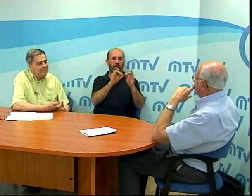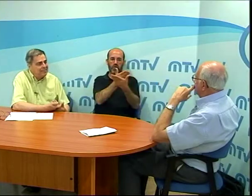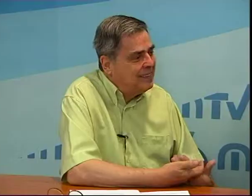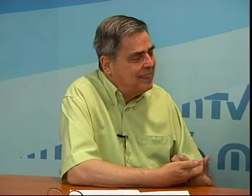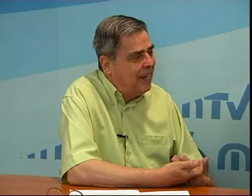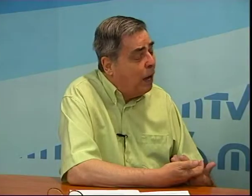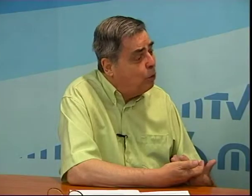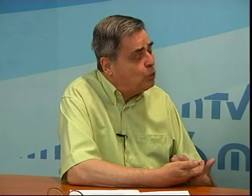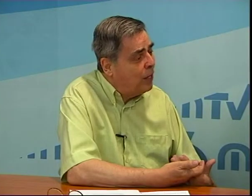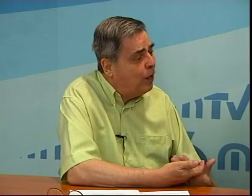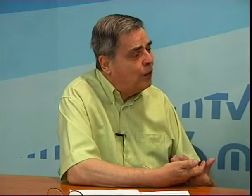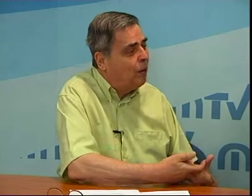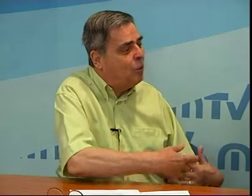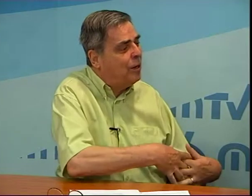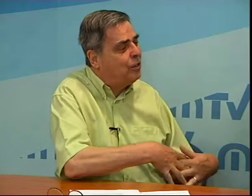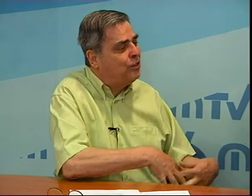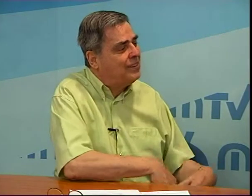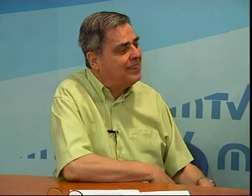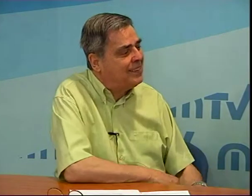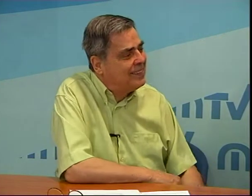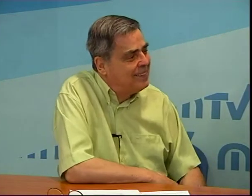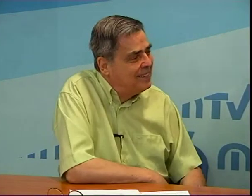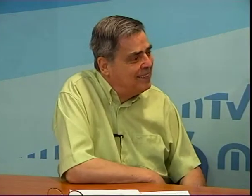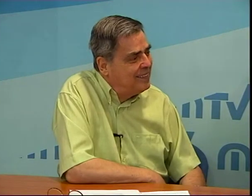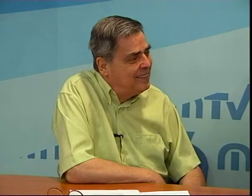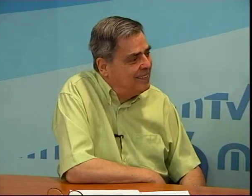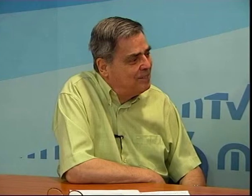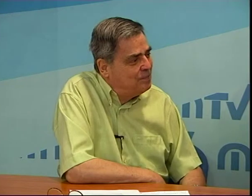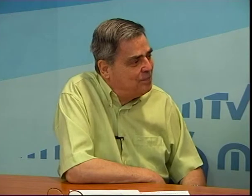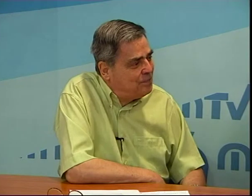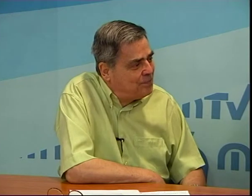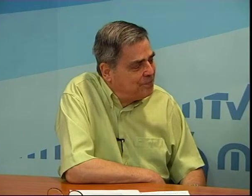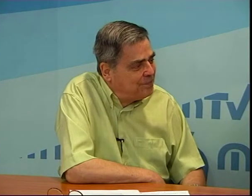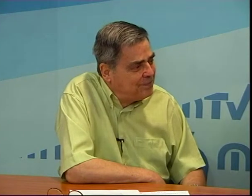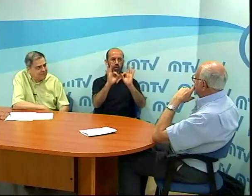demás, ¿ha evolucionado en algún momento?